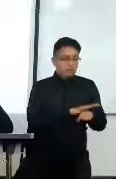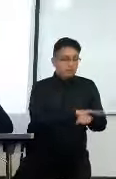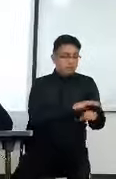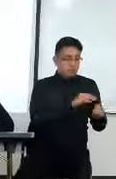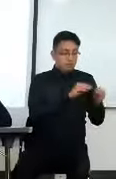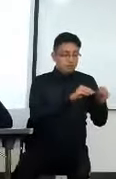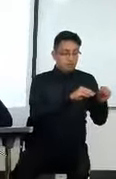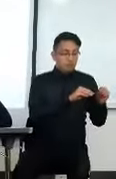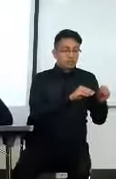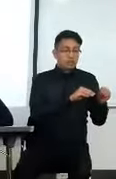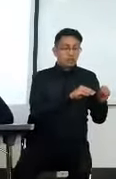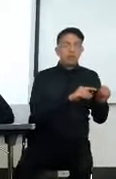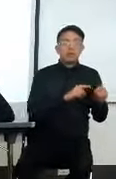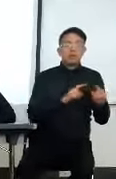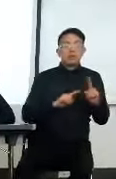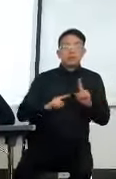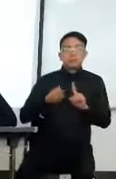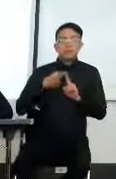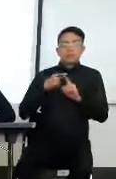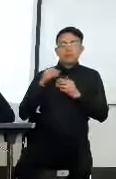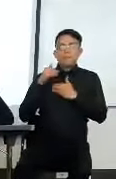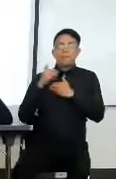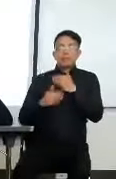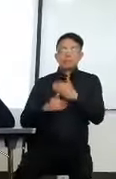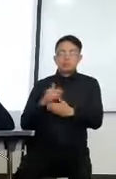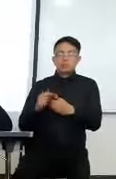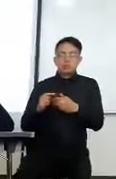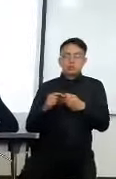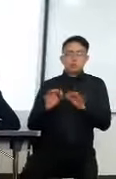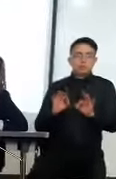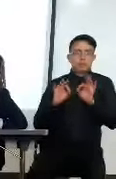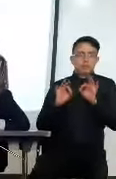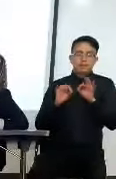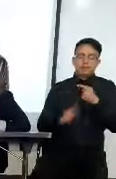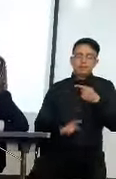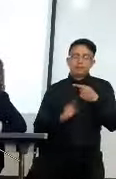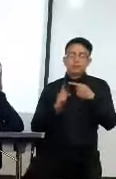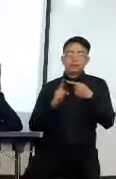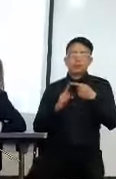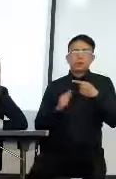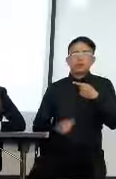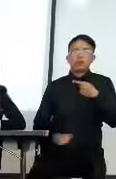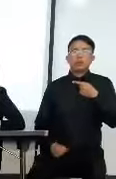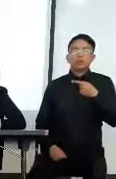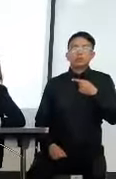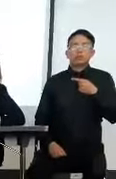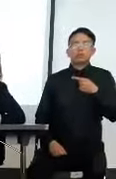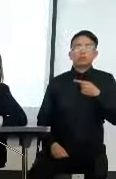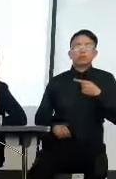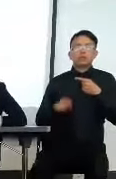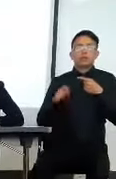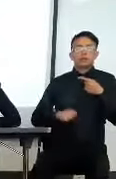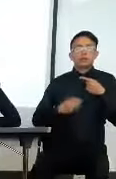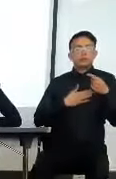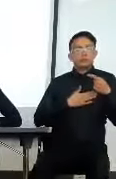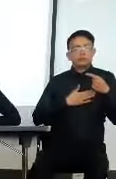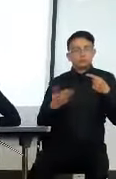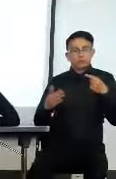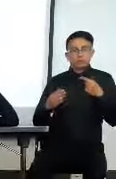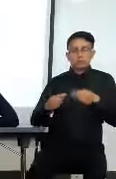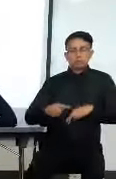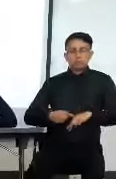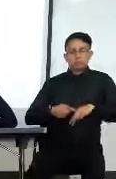definido unos puntos o pasos que debemos garantizar o cumplir. El primero es saludar y presentarse, ¿cierto? Y entonces